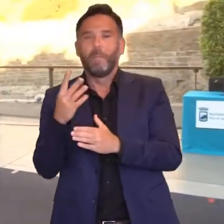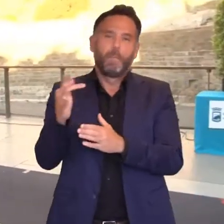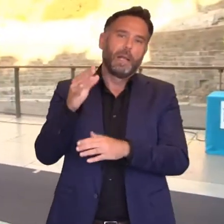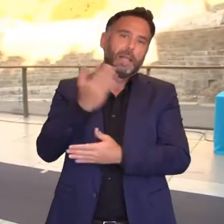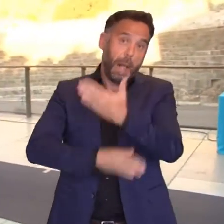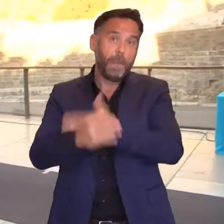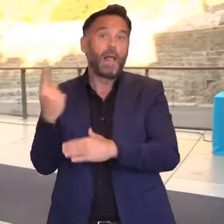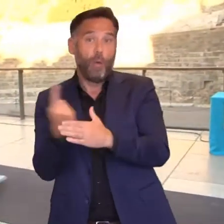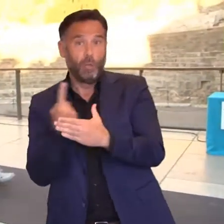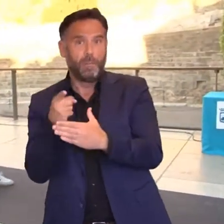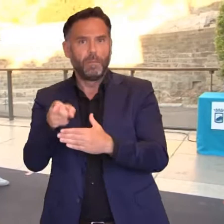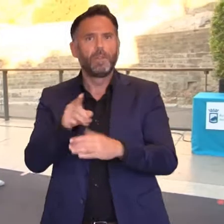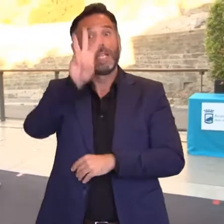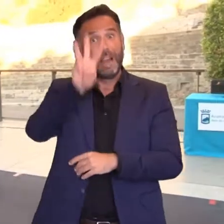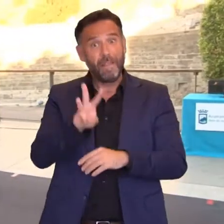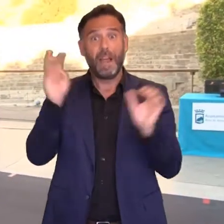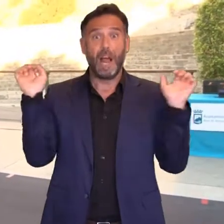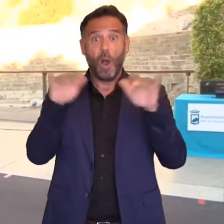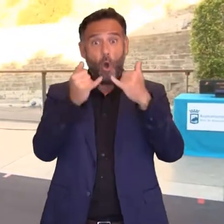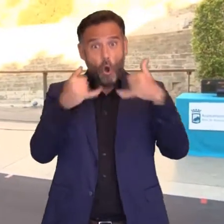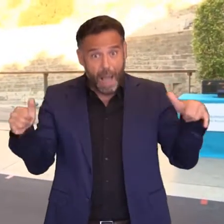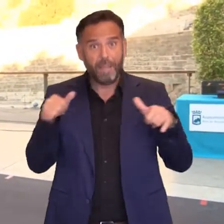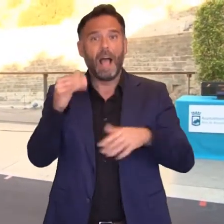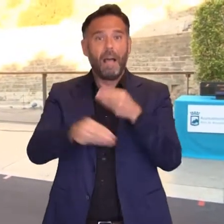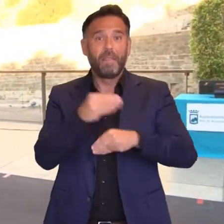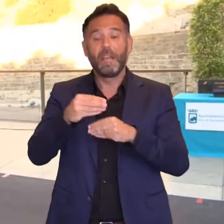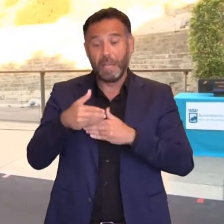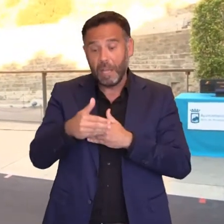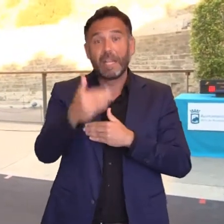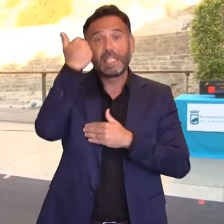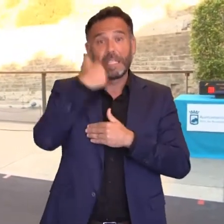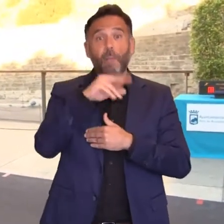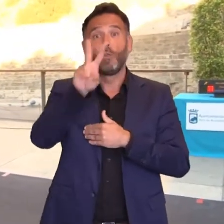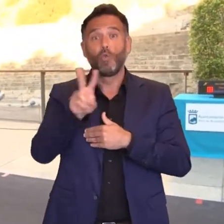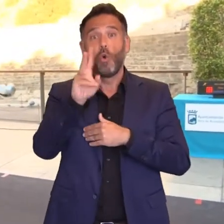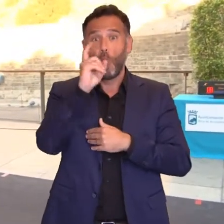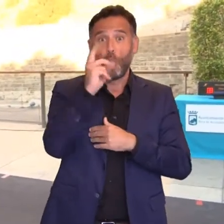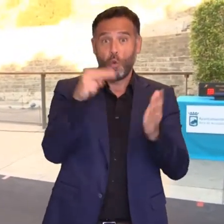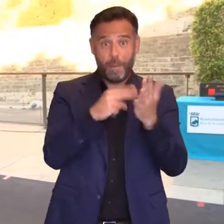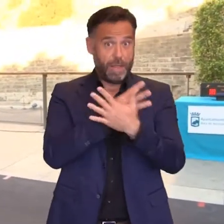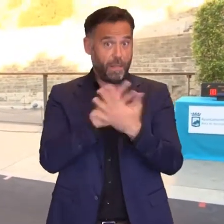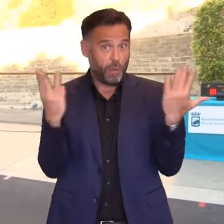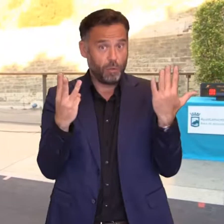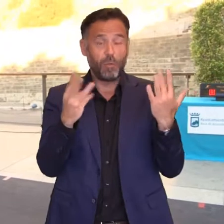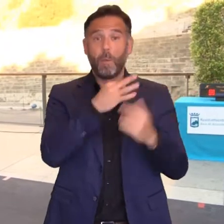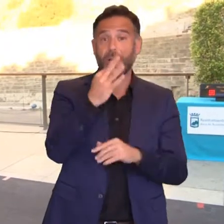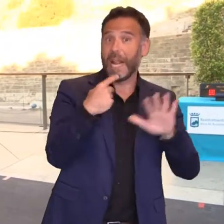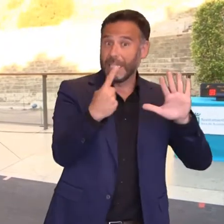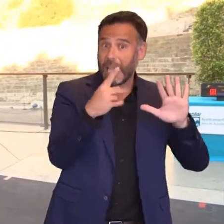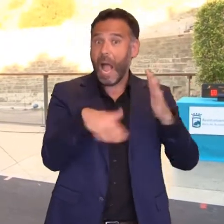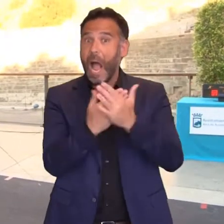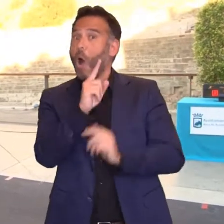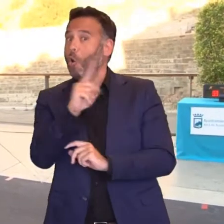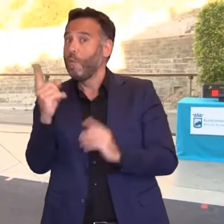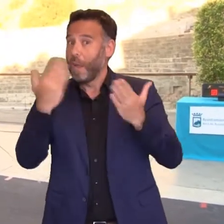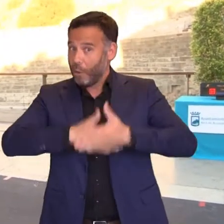espectro autista. La tercera jornada de Esgrima Solidaria se celebrará el sábado 2 de junio de 2018 de 6 a 11